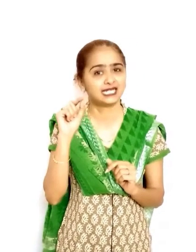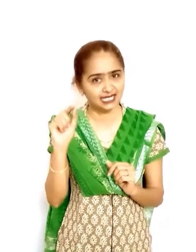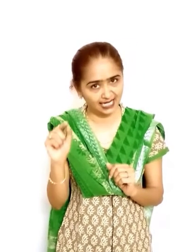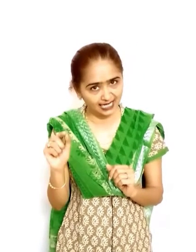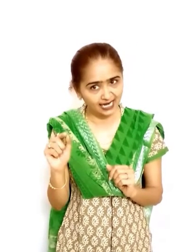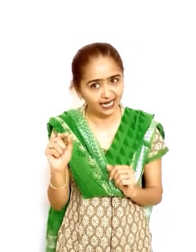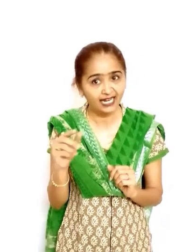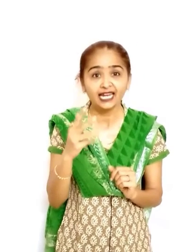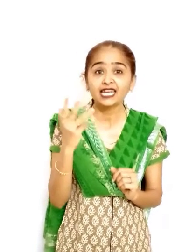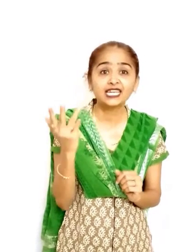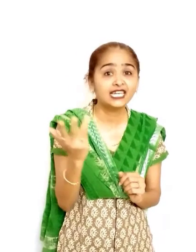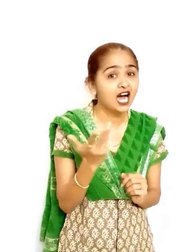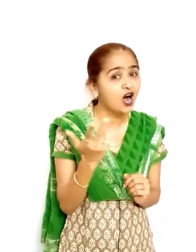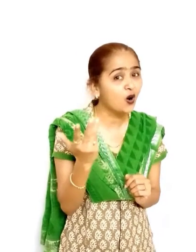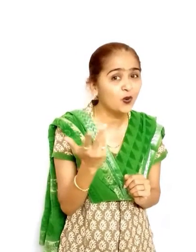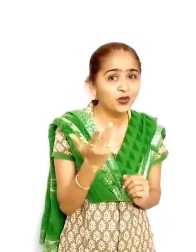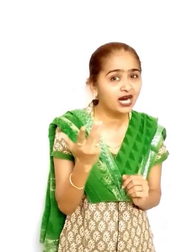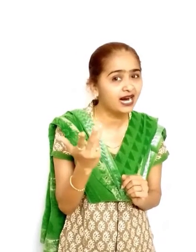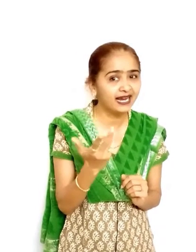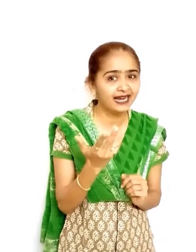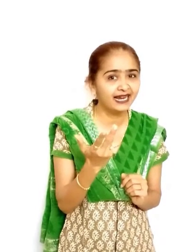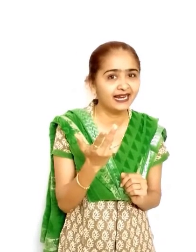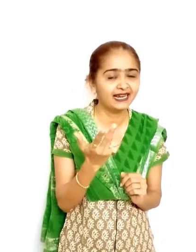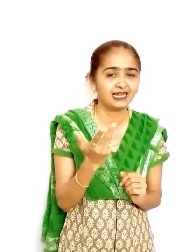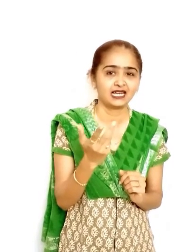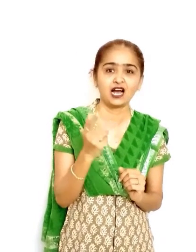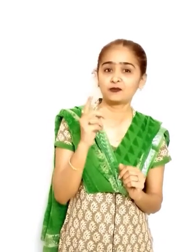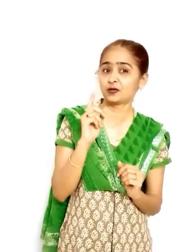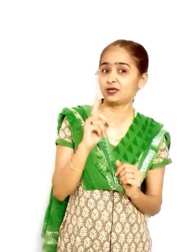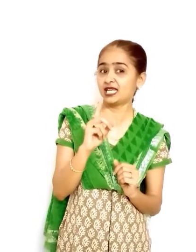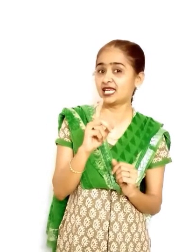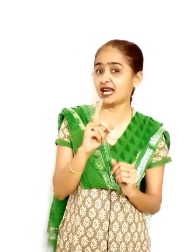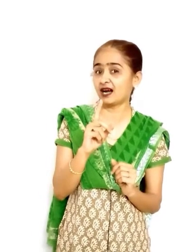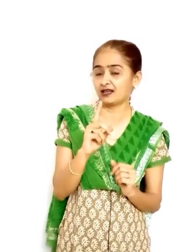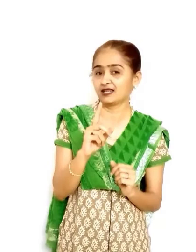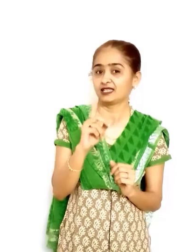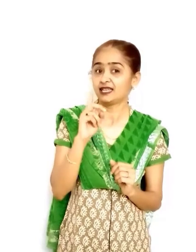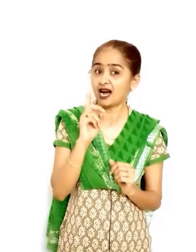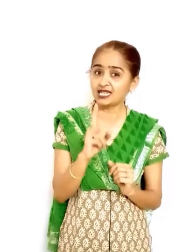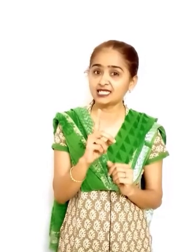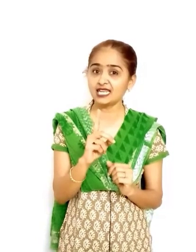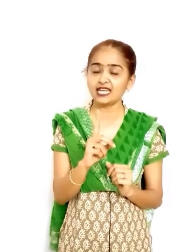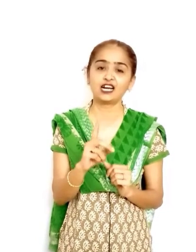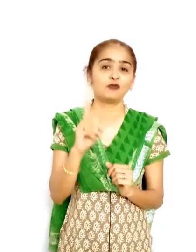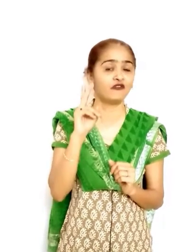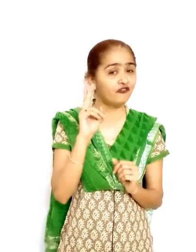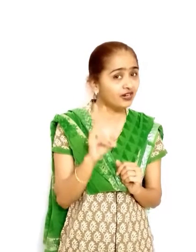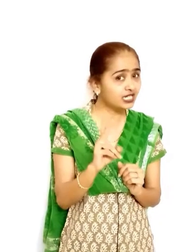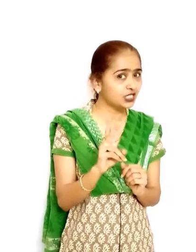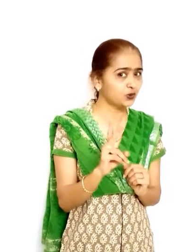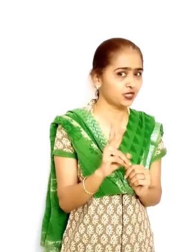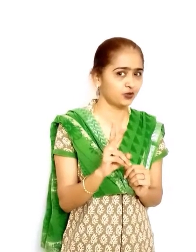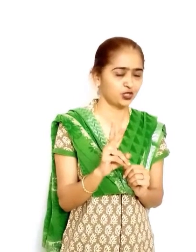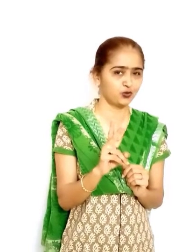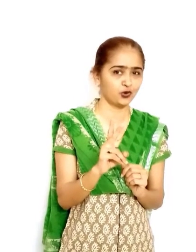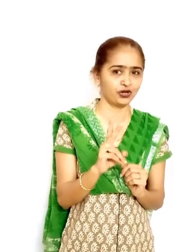से क्या हो रहा है। आप सभी लिखिएगा, ध्यान से लिखिएगा। मैं फिर से दूसरा प्रश्न बोल रही